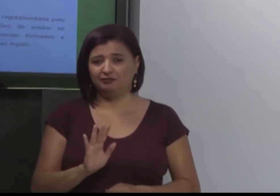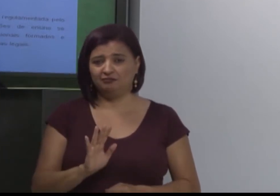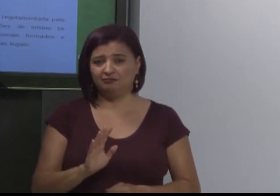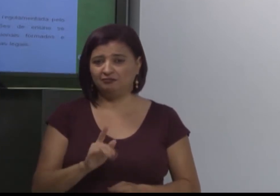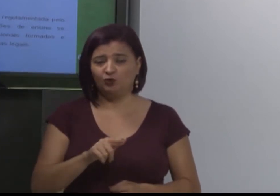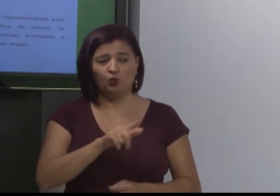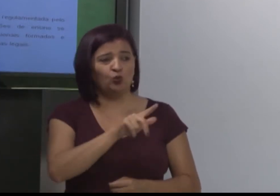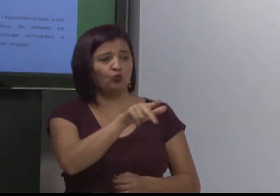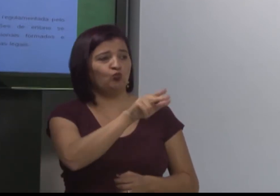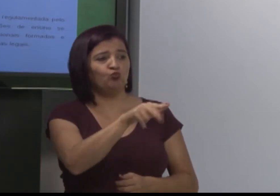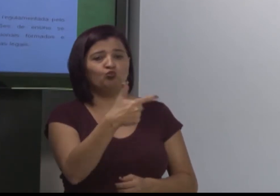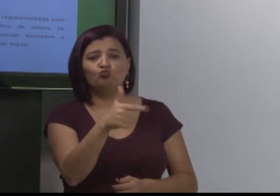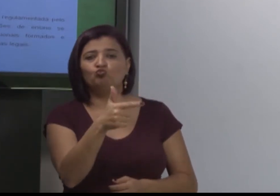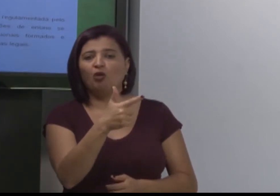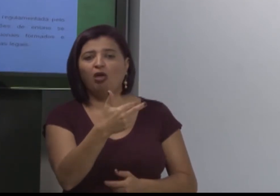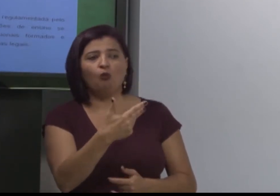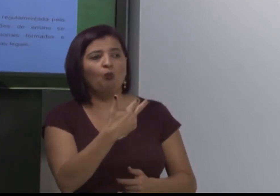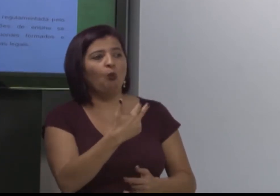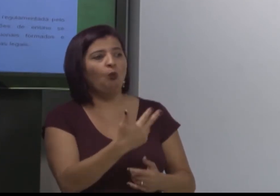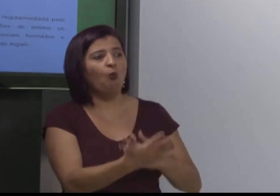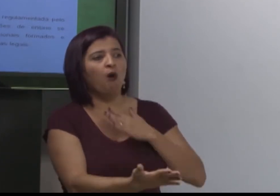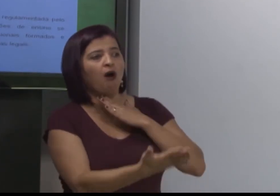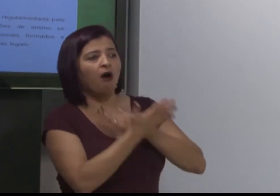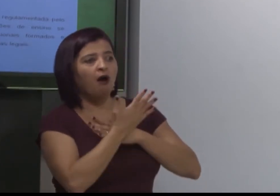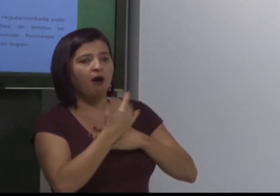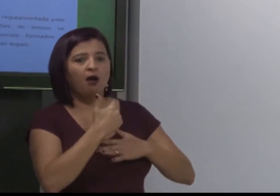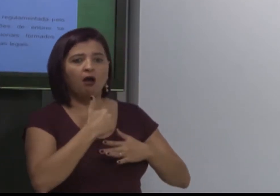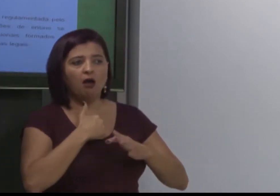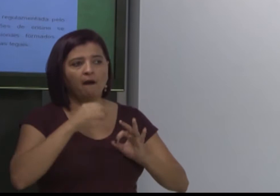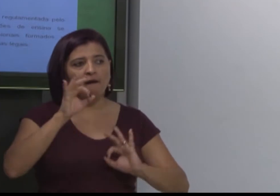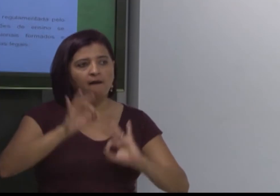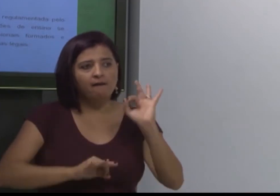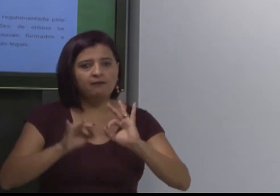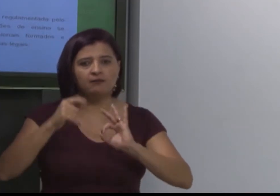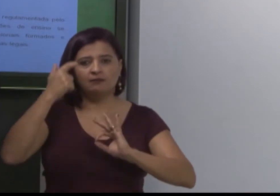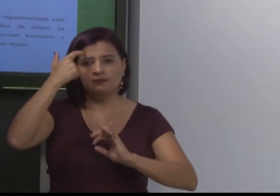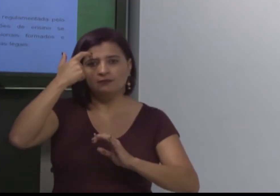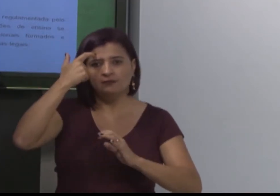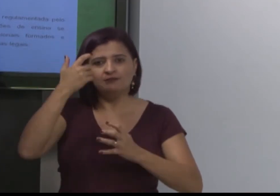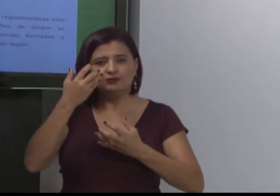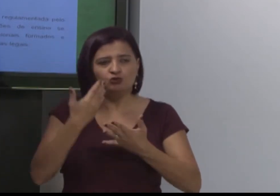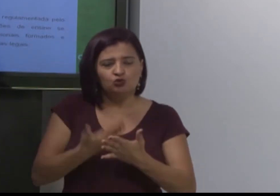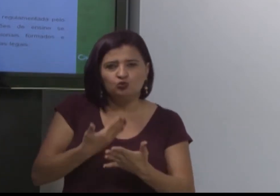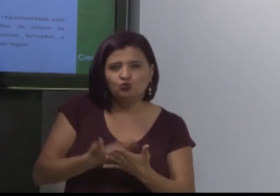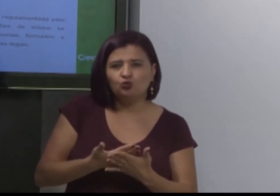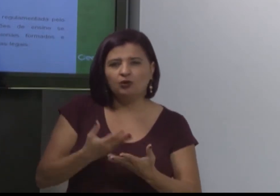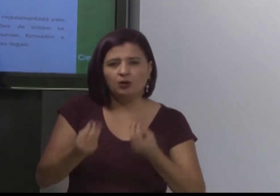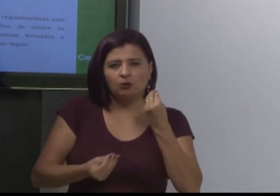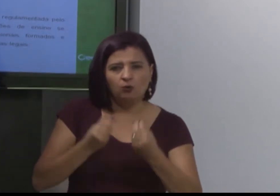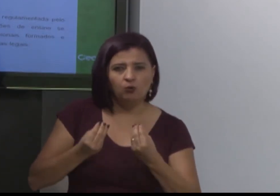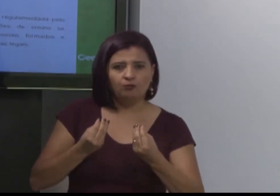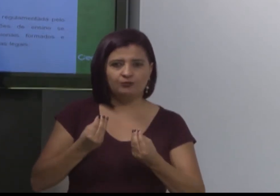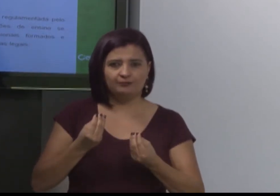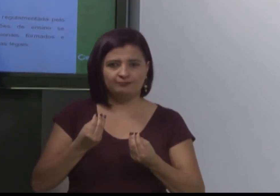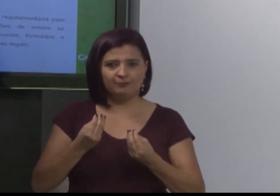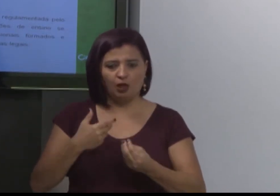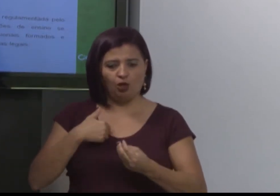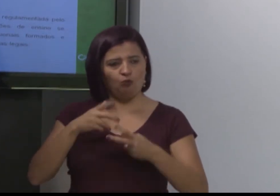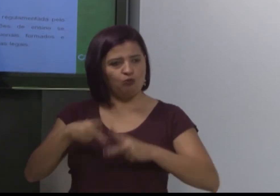Nesse período, estuda-se química, geografia, história, direcionada a ouvintes. Ou